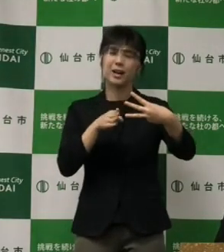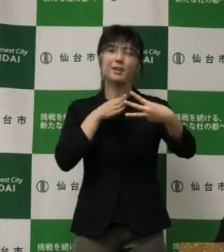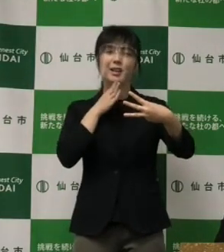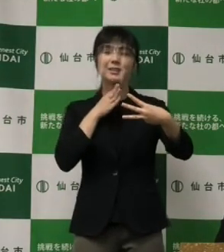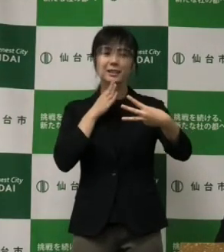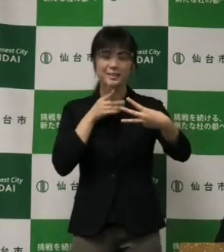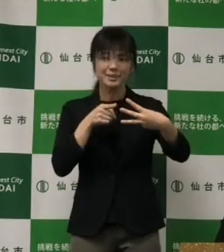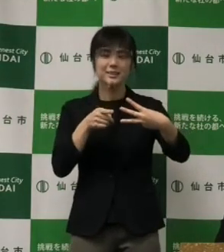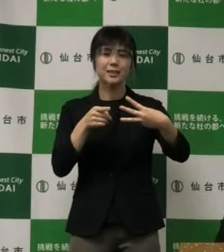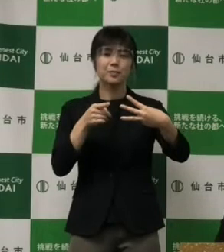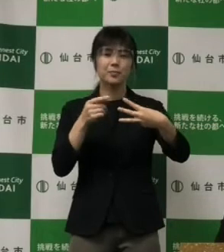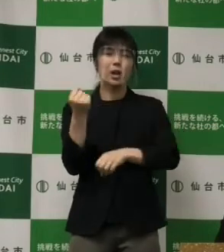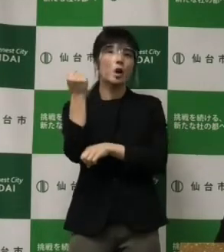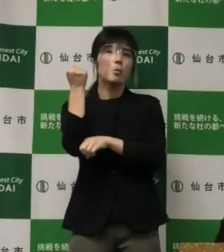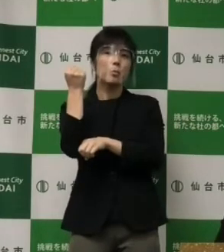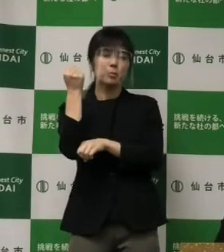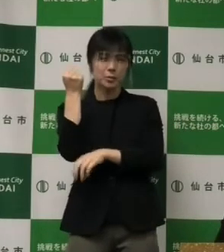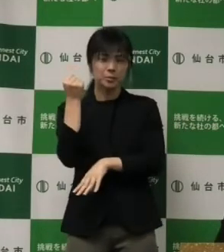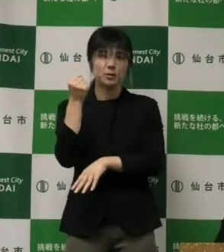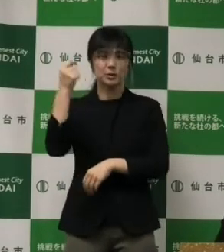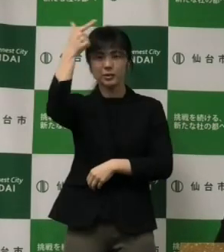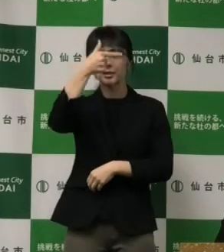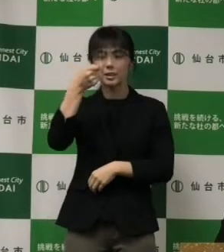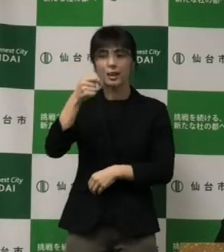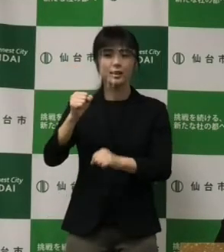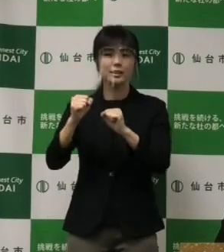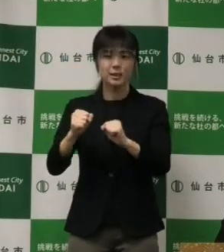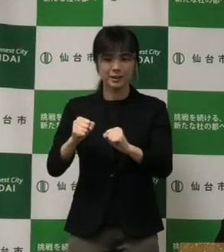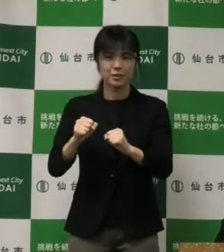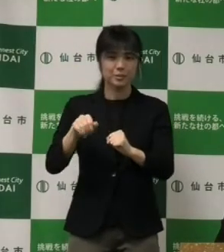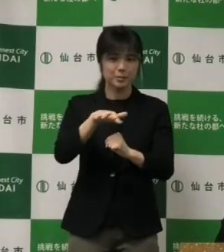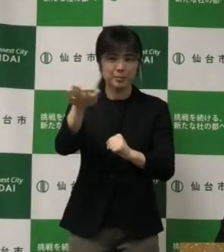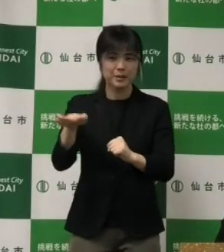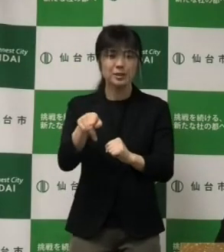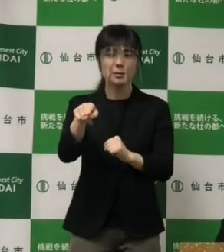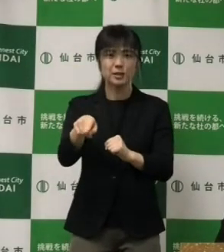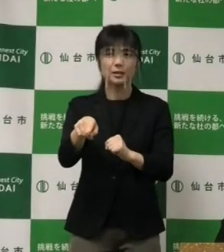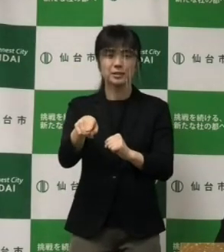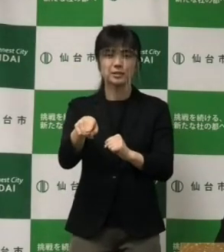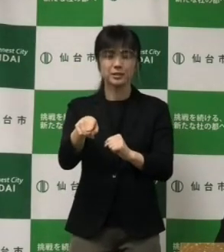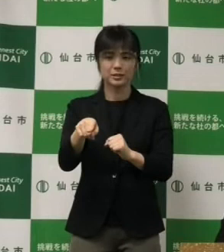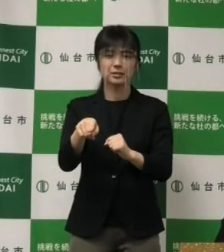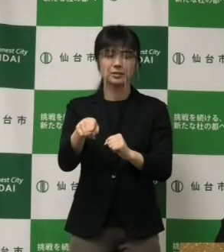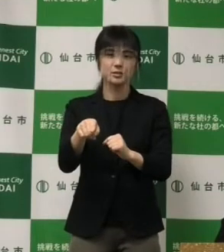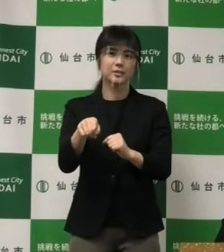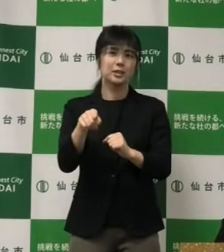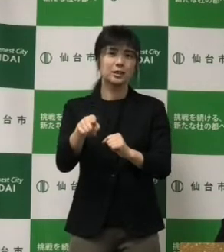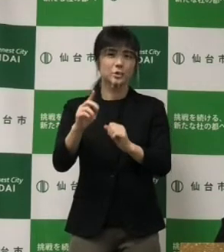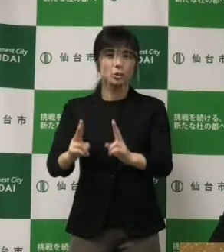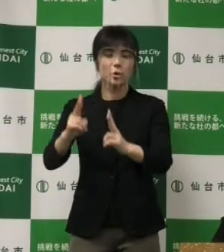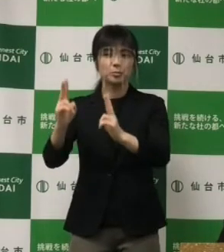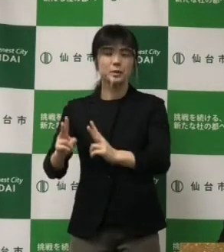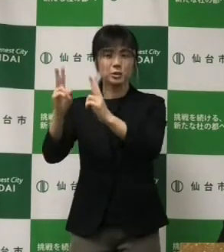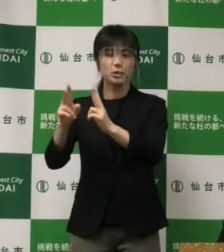もともと仙台の地場の皆様方のそのビルに波及訴求するもの